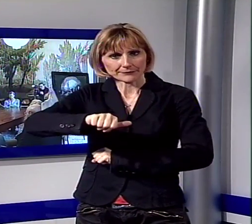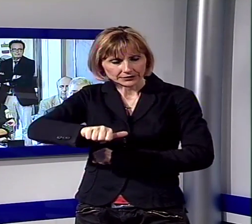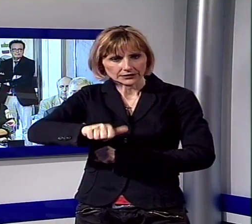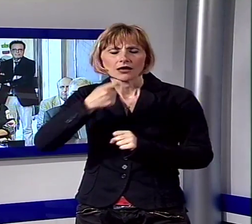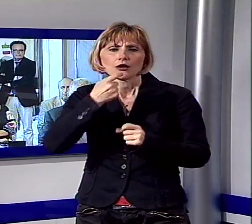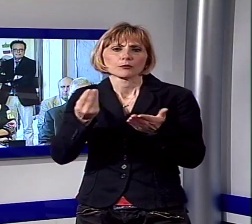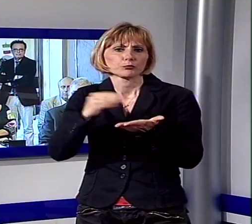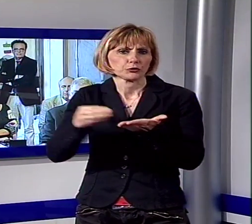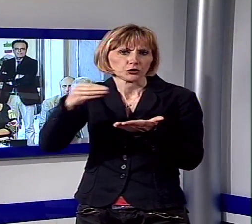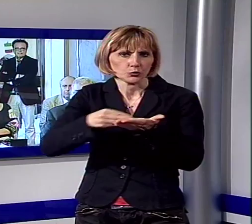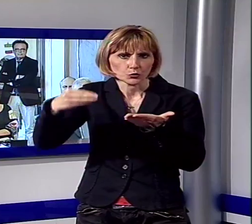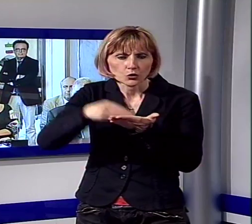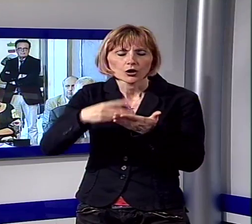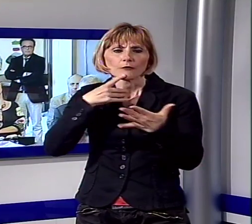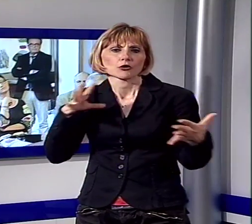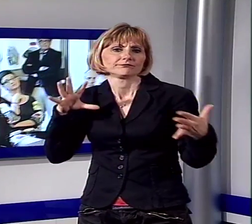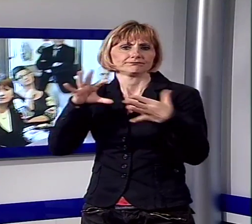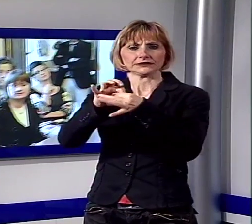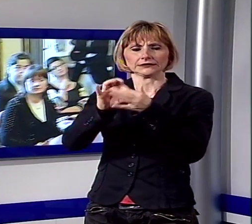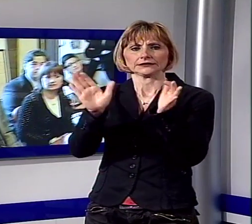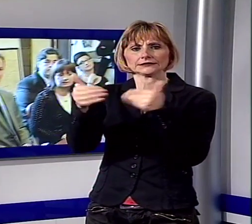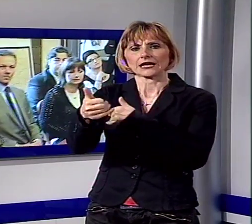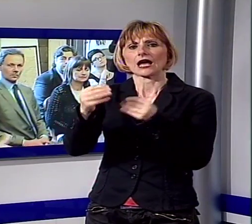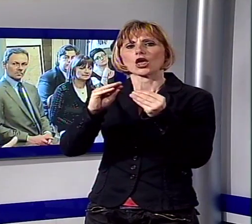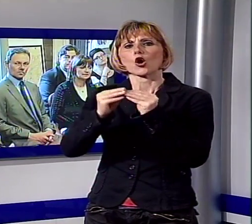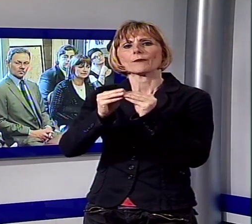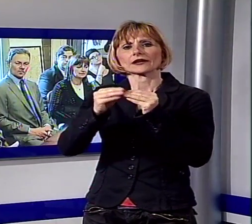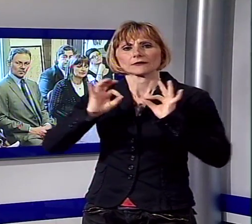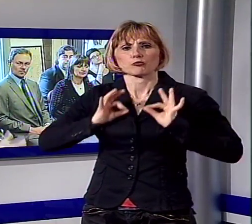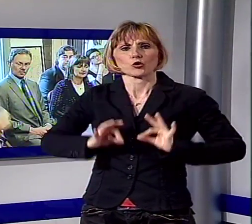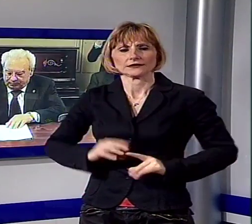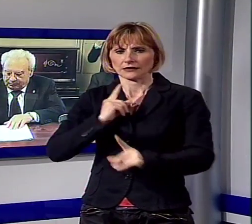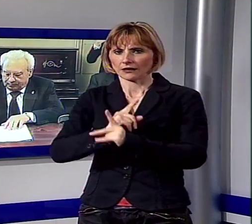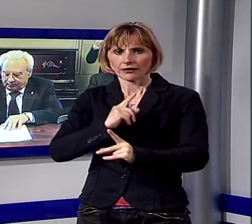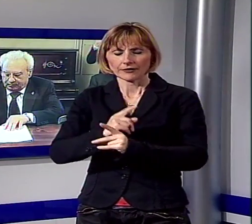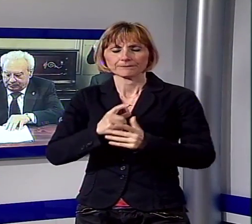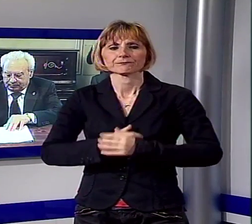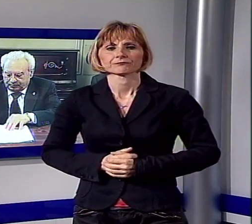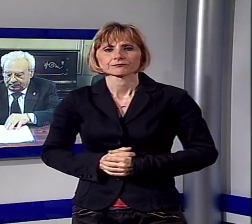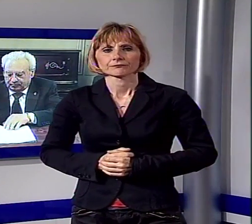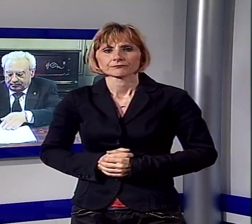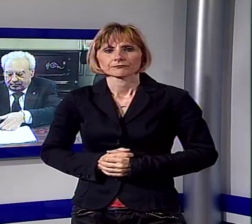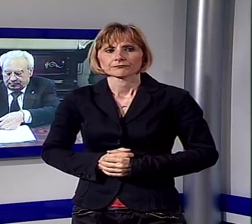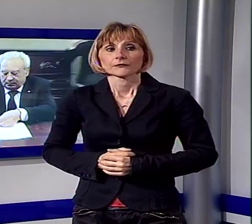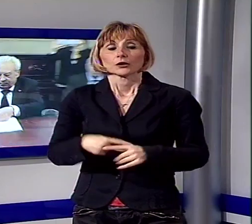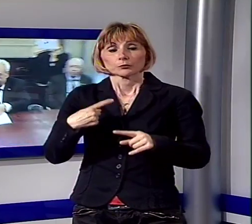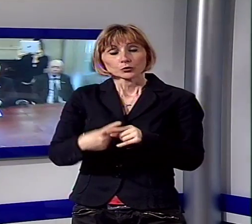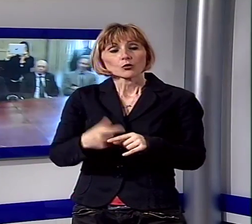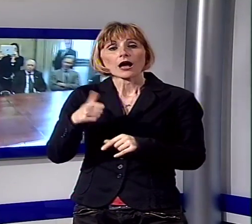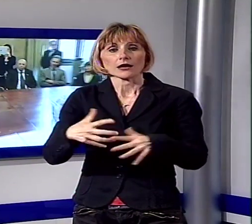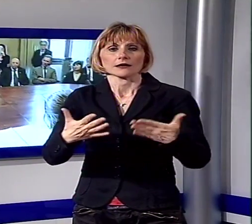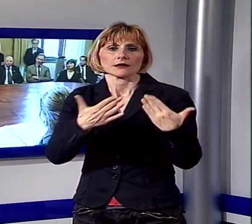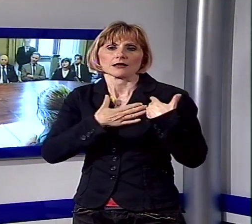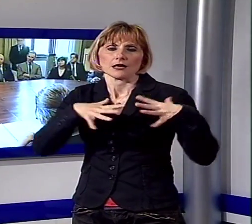incrementare, favorendo il collegamento con le sale operative delle forze di polizia. Inoltre è stato assunto l'impegno a